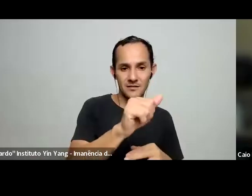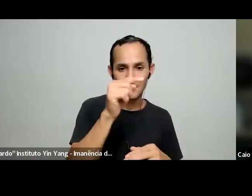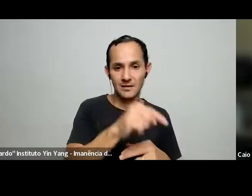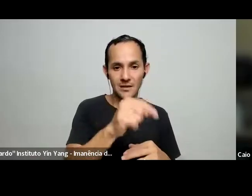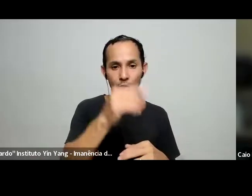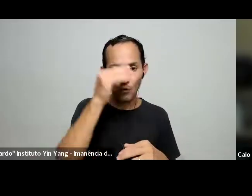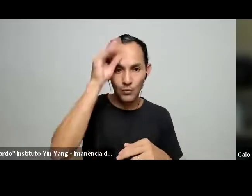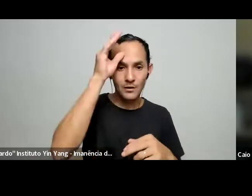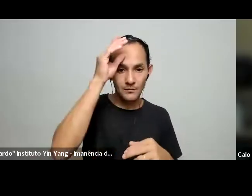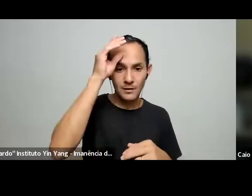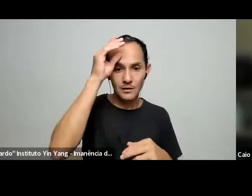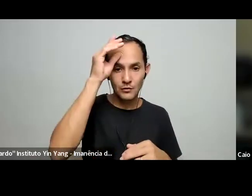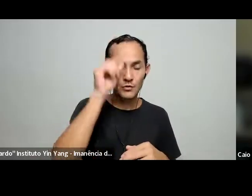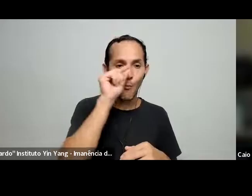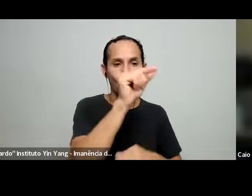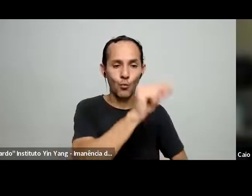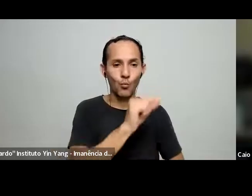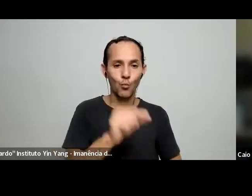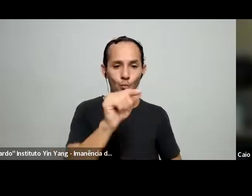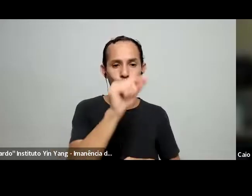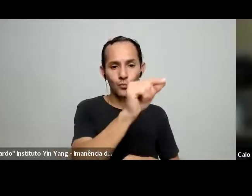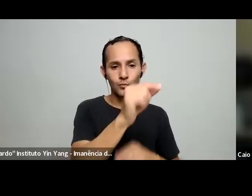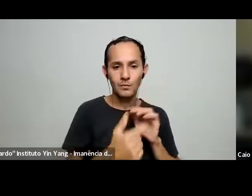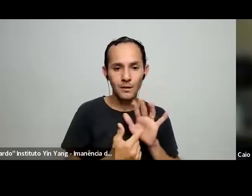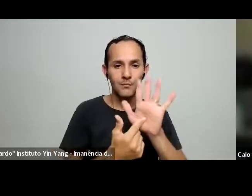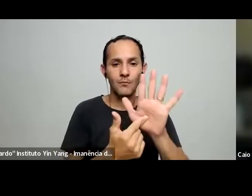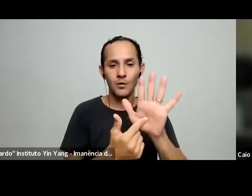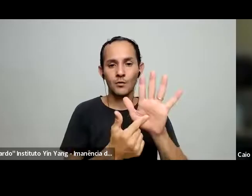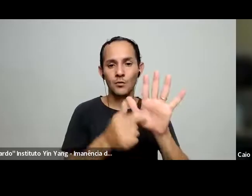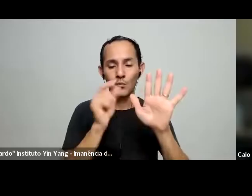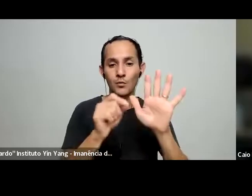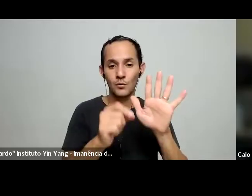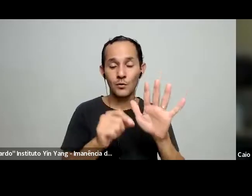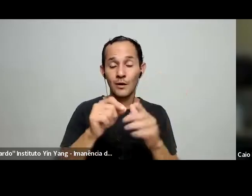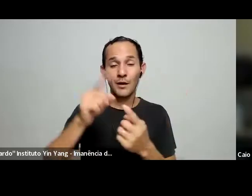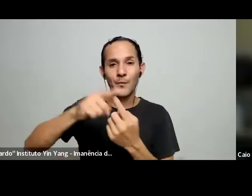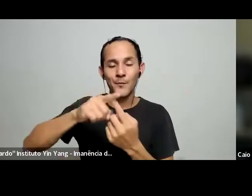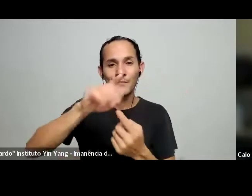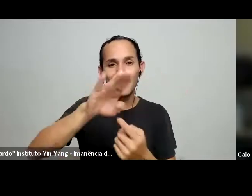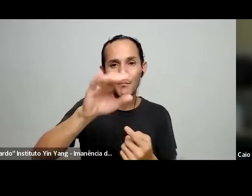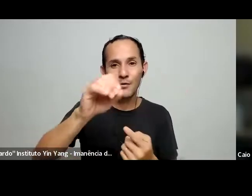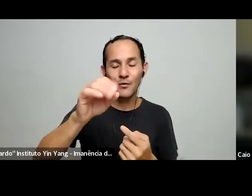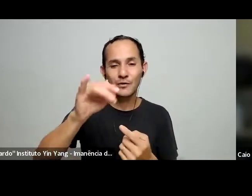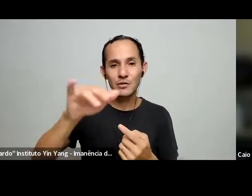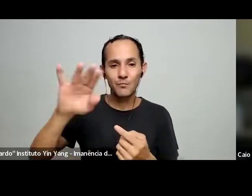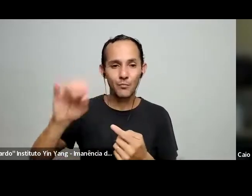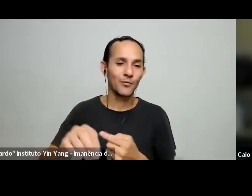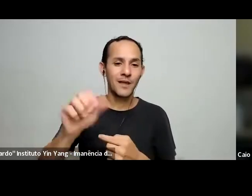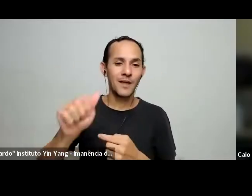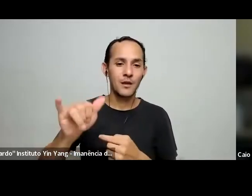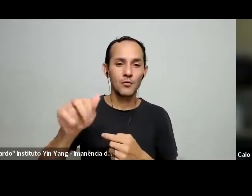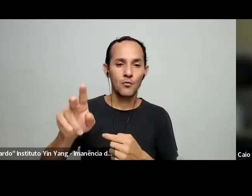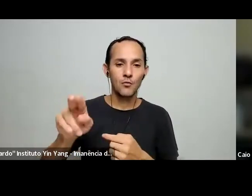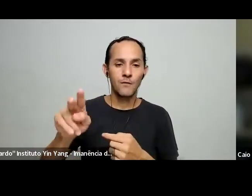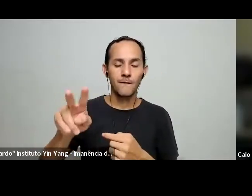de ponta, mostrando que os biotipos constitucionais do Ayurveda têm uma